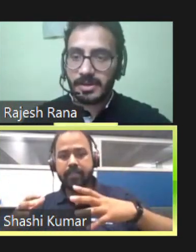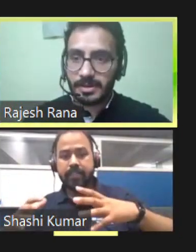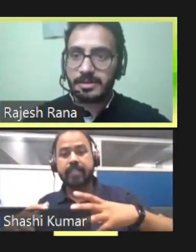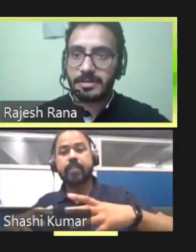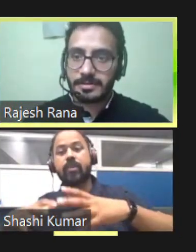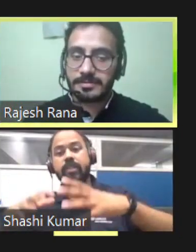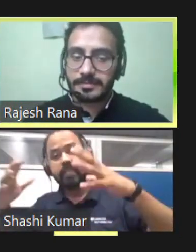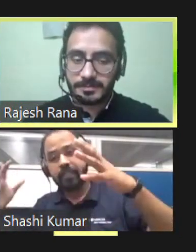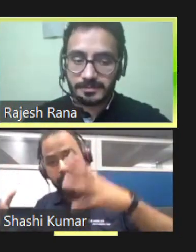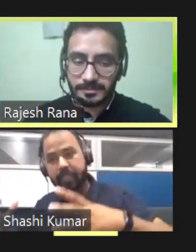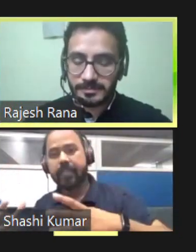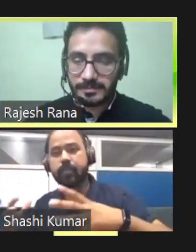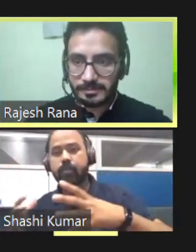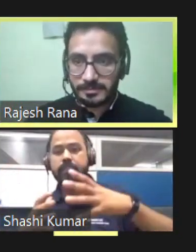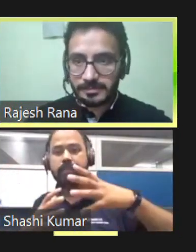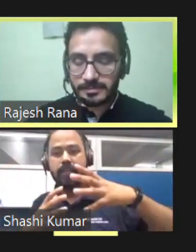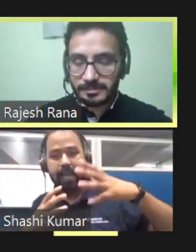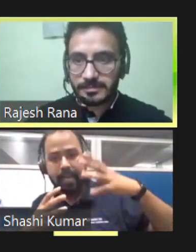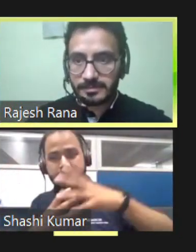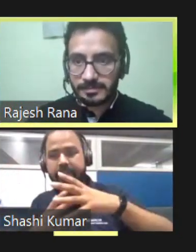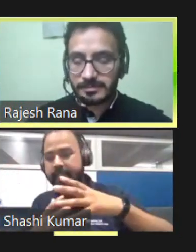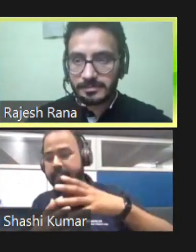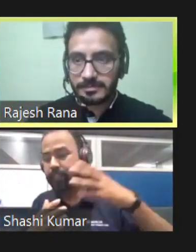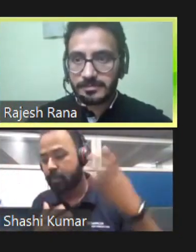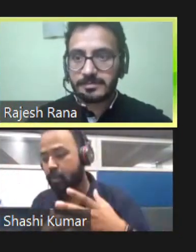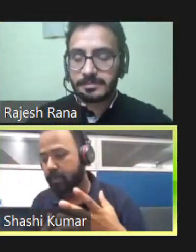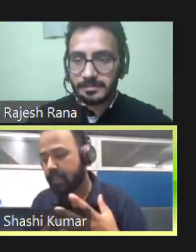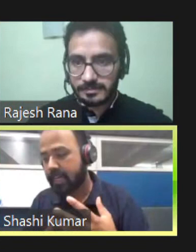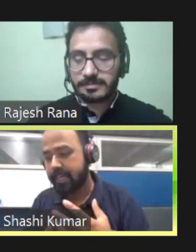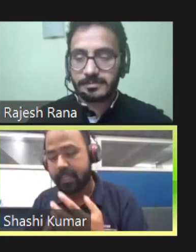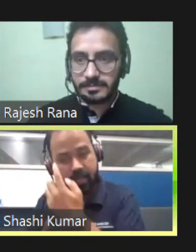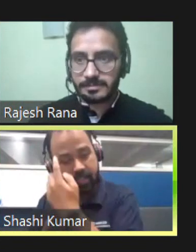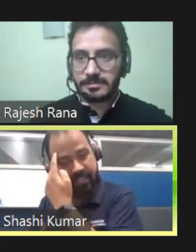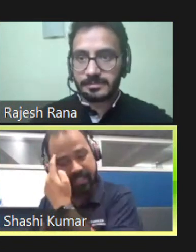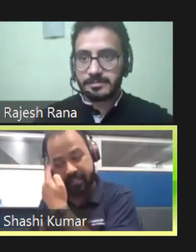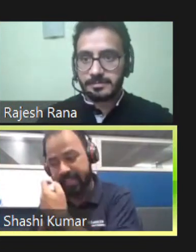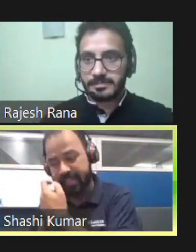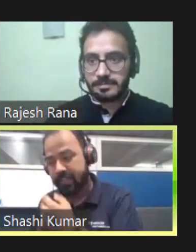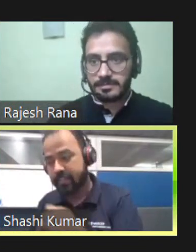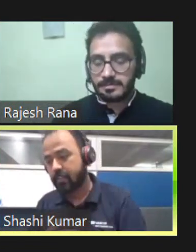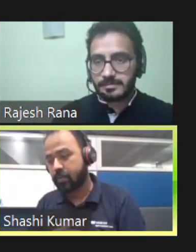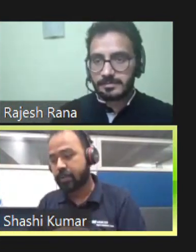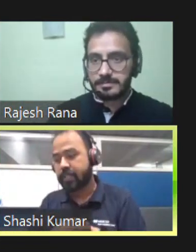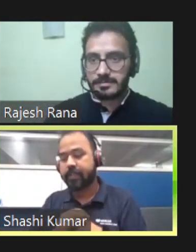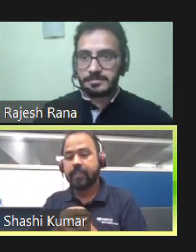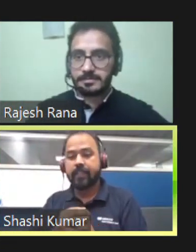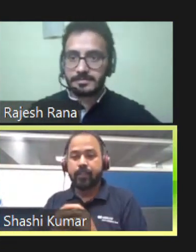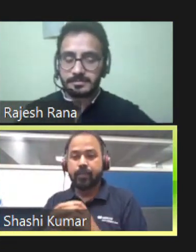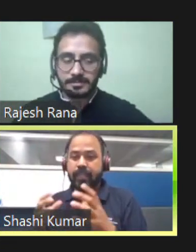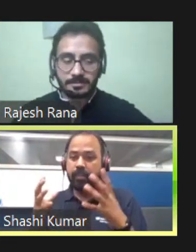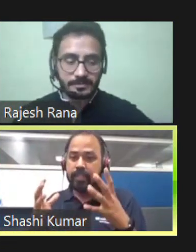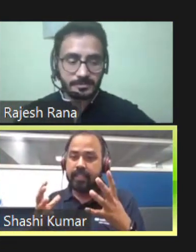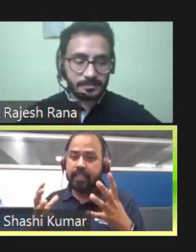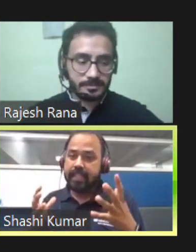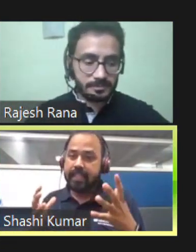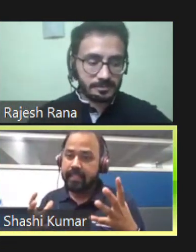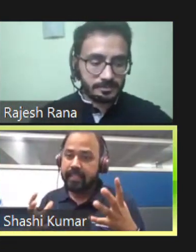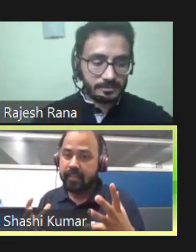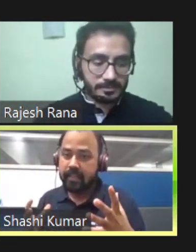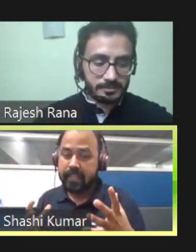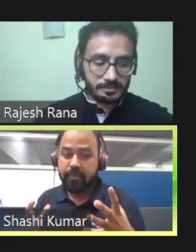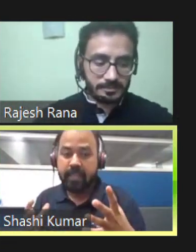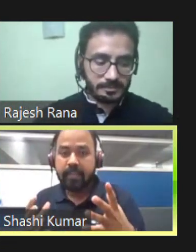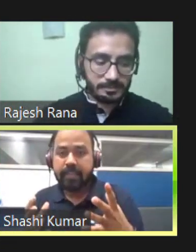हमने टेक्नोलॉजिकली भी कुछ हेल्प मिल रही है, सपोर्ट मिल रहा है टेक्नोलॉजी से. राइट आंसर कमेंट किया. सो टेक्नोलॉजिकली